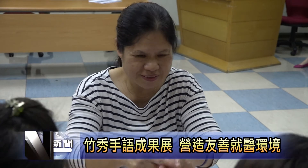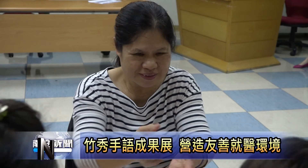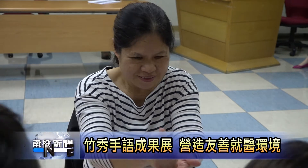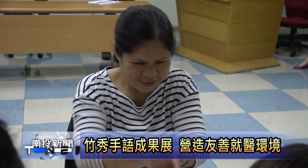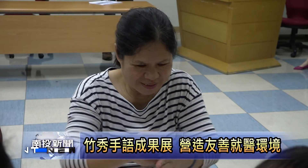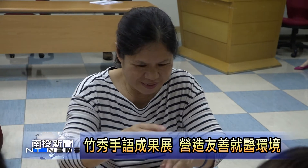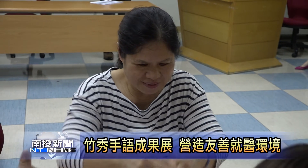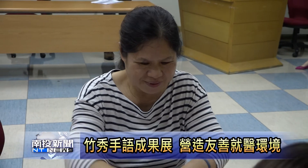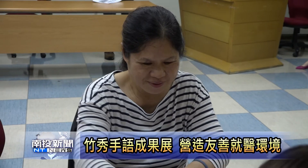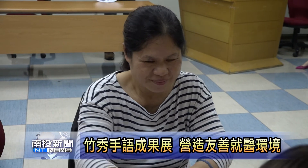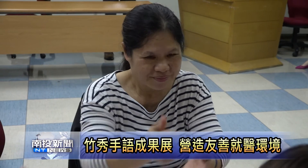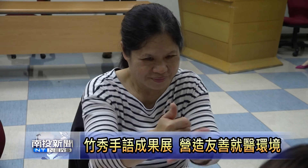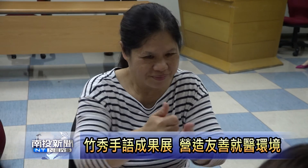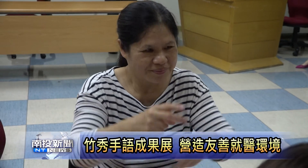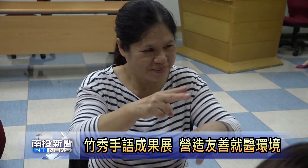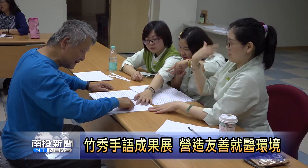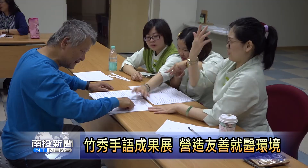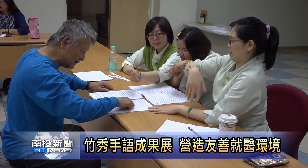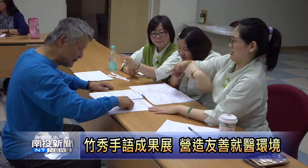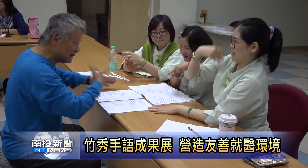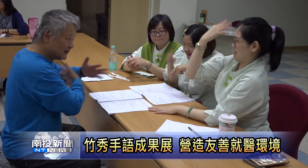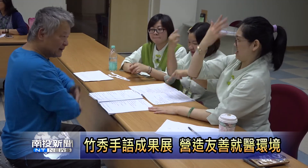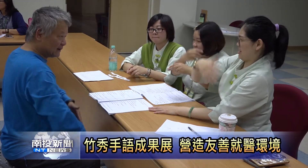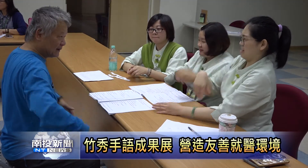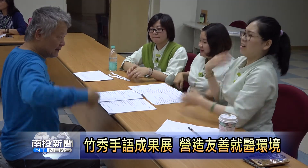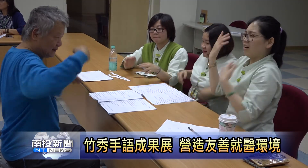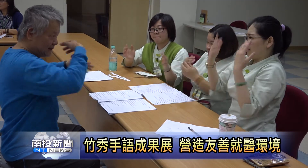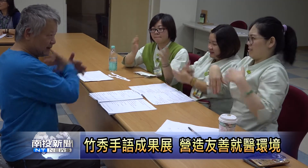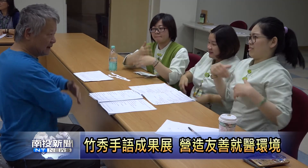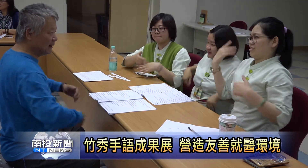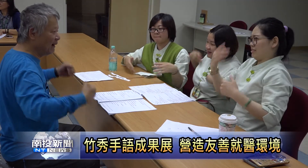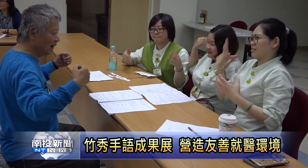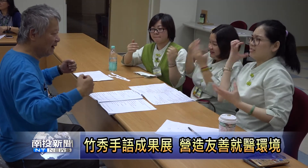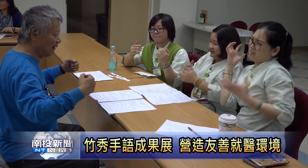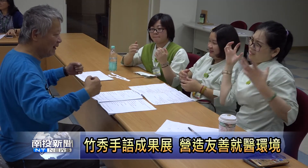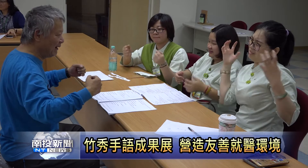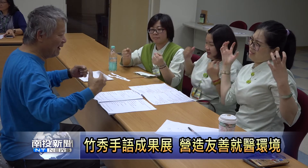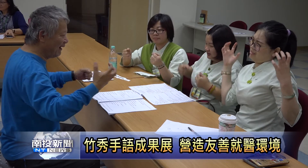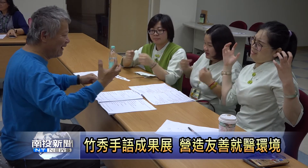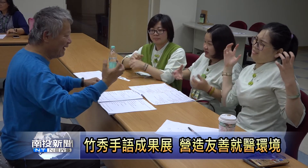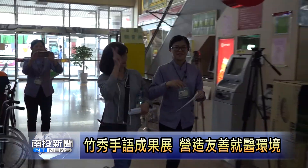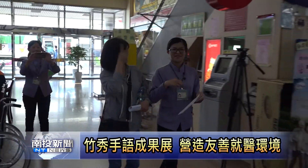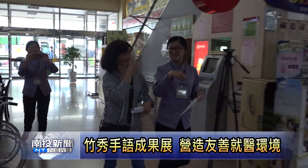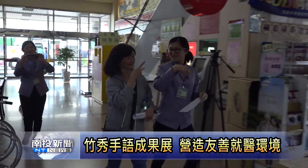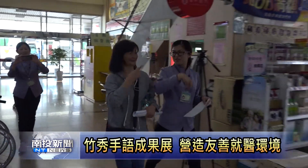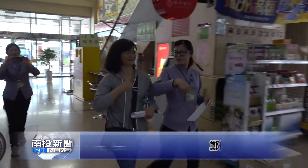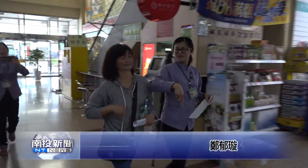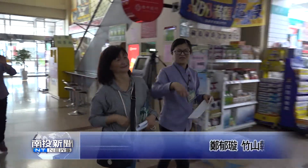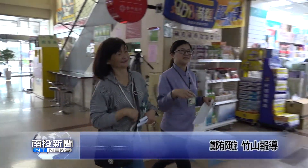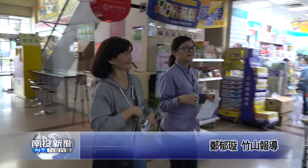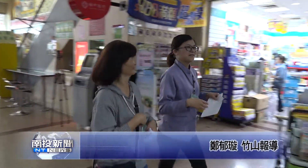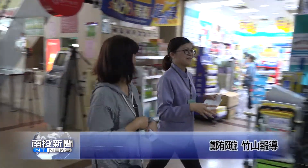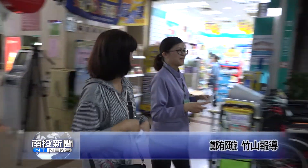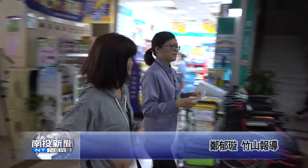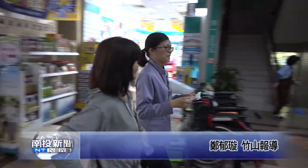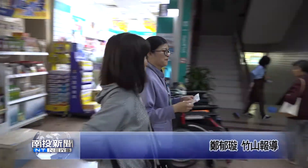人员一直说这种扣定的基盘对他们来到边医看买有非常大的事实帮助接下来有说蔡王伯德